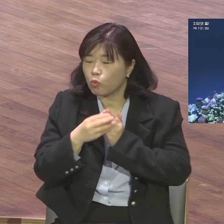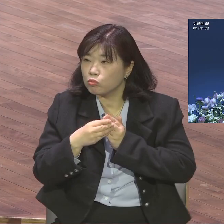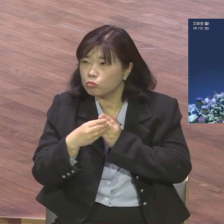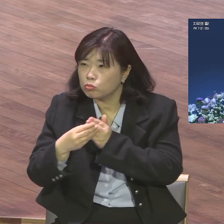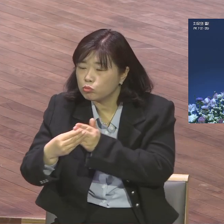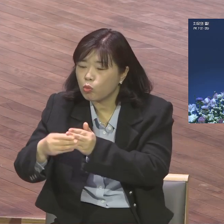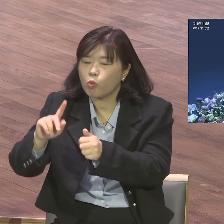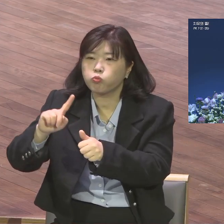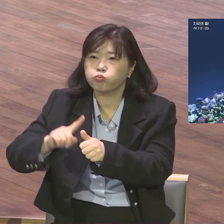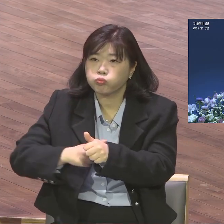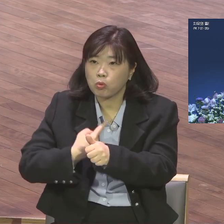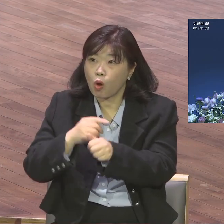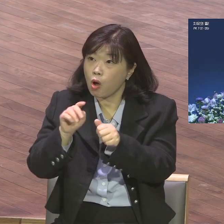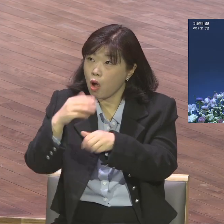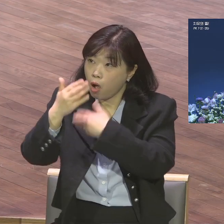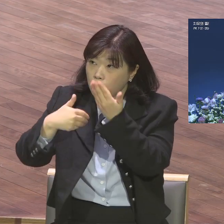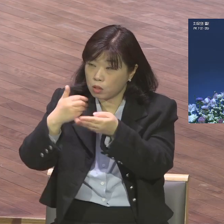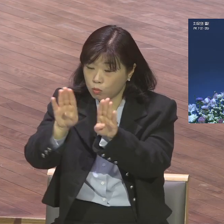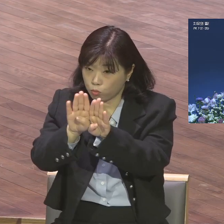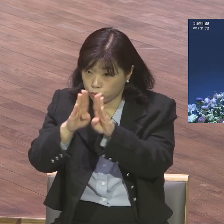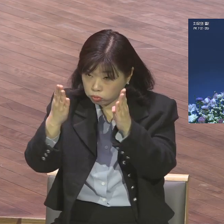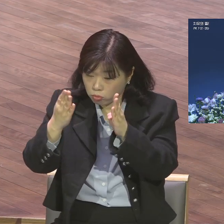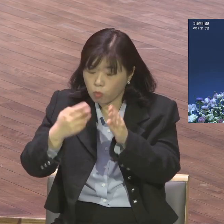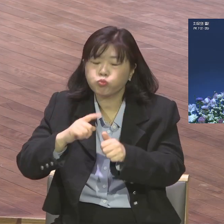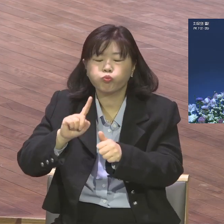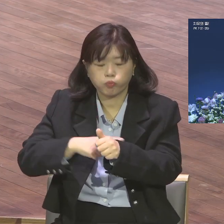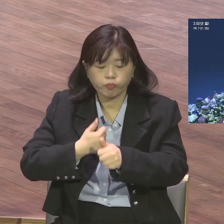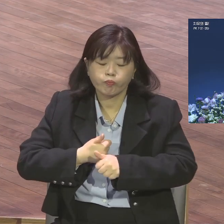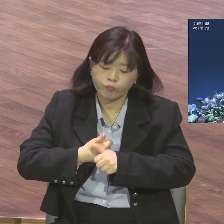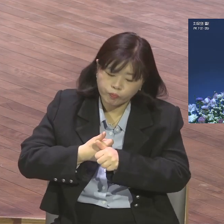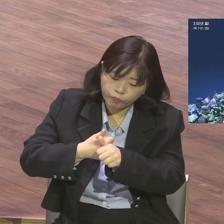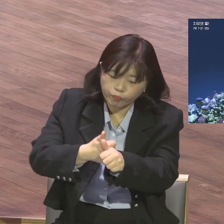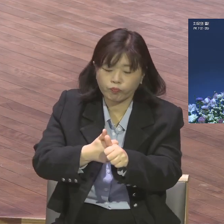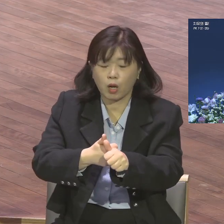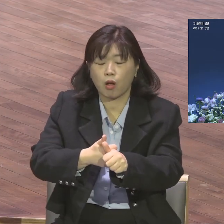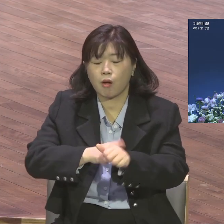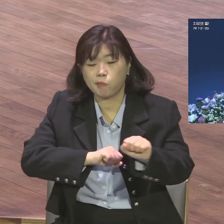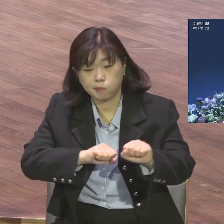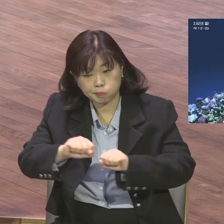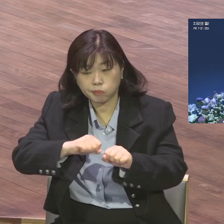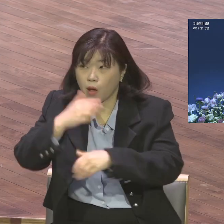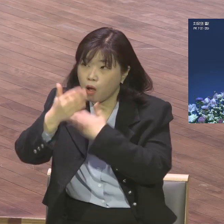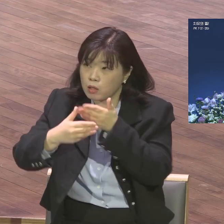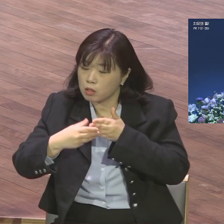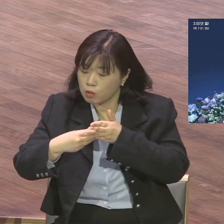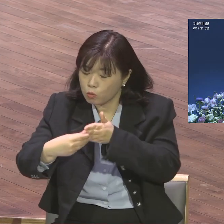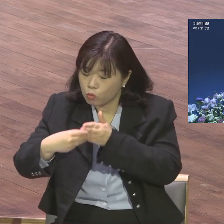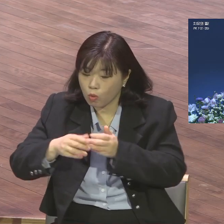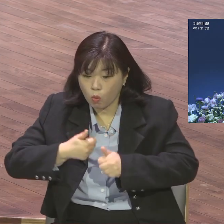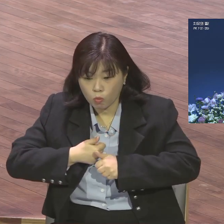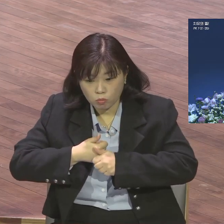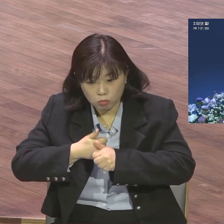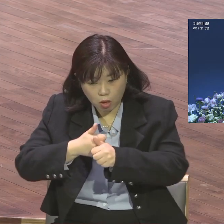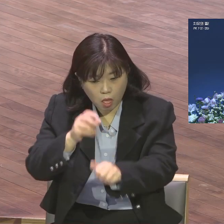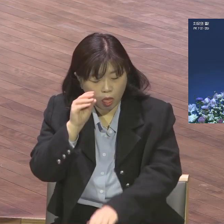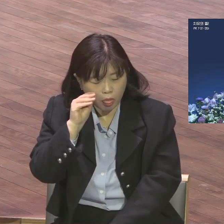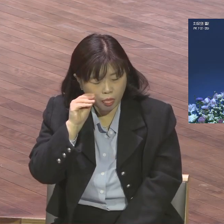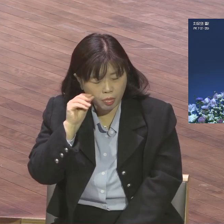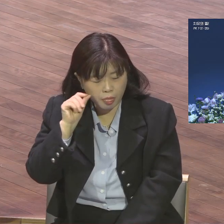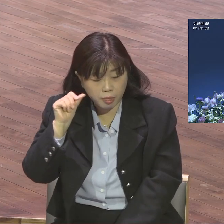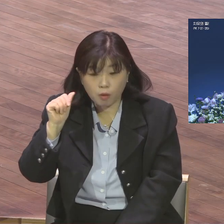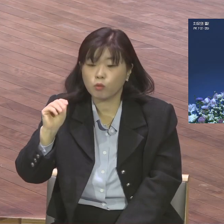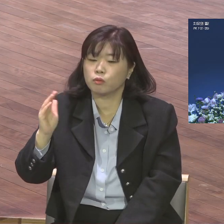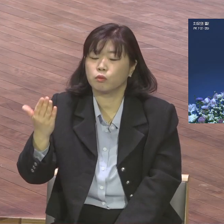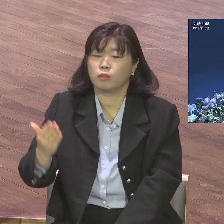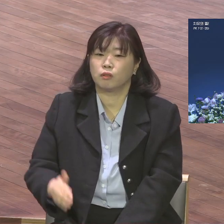들어가고 안 열으면 안 가고 하나님이 인도하신 대로 그렇게 가면 돼요. 그래서요 신앙의 생활이란